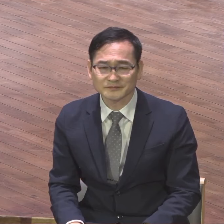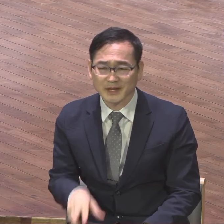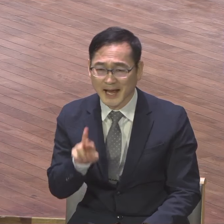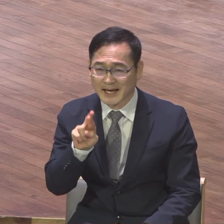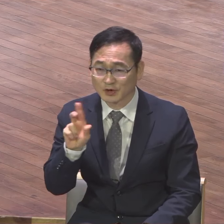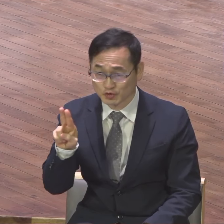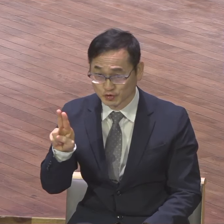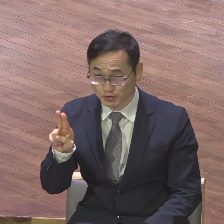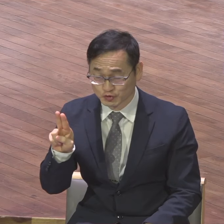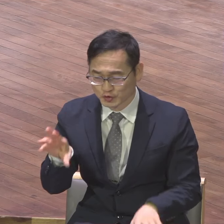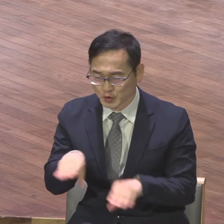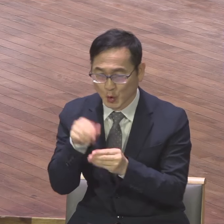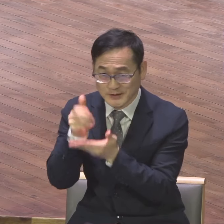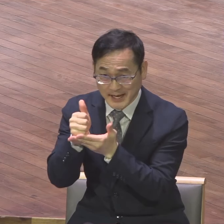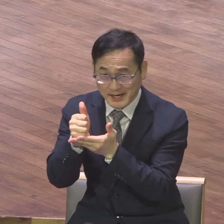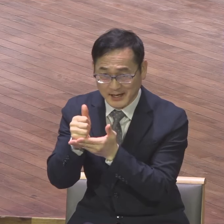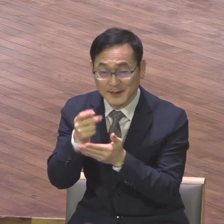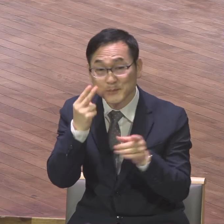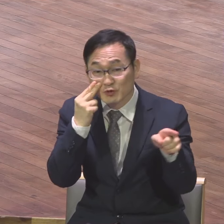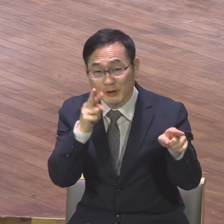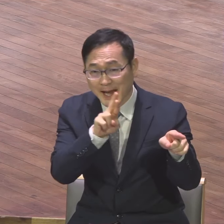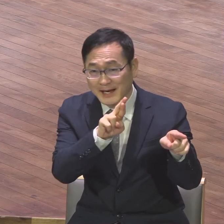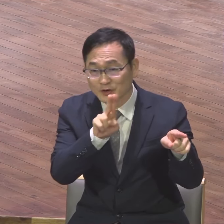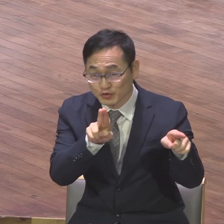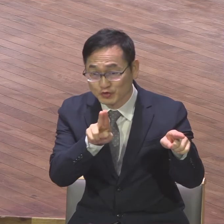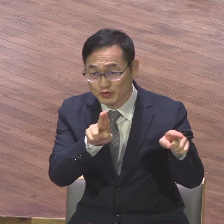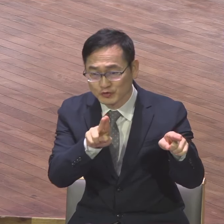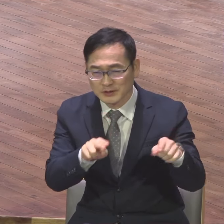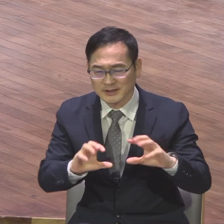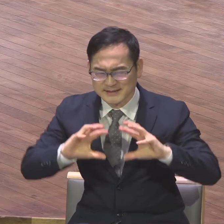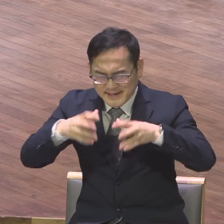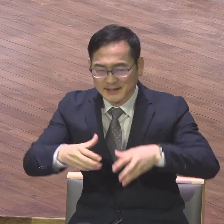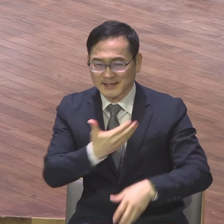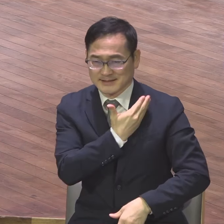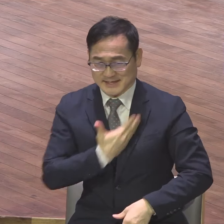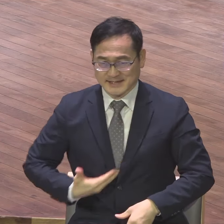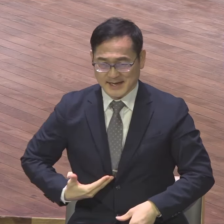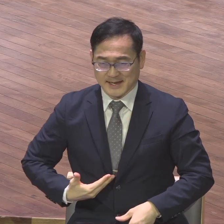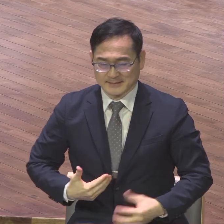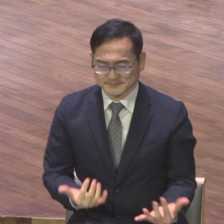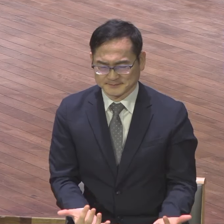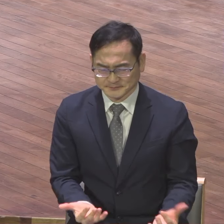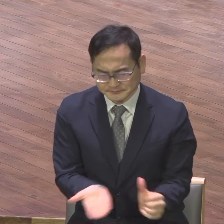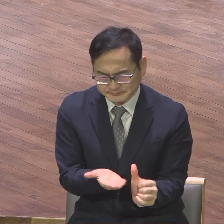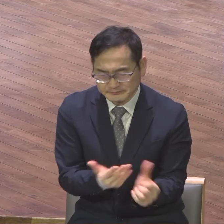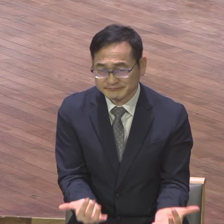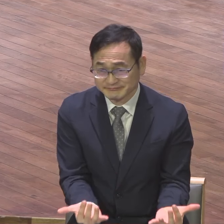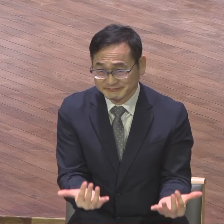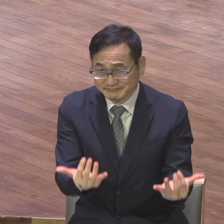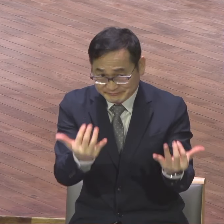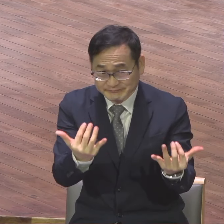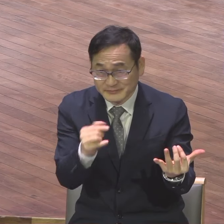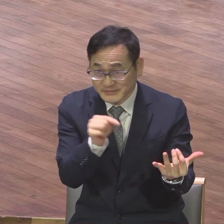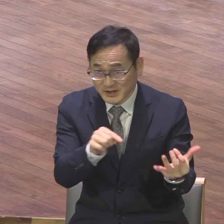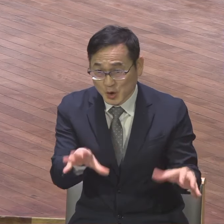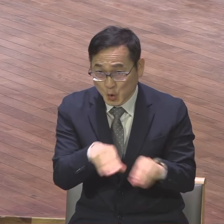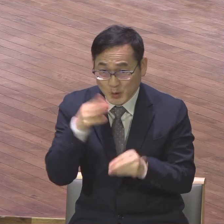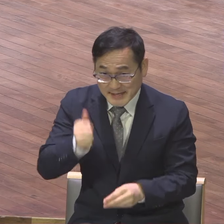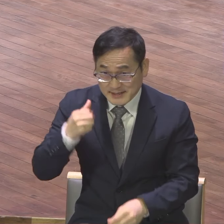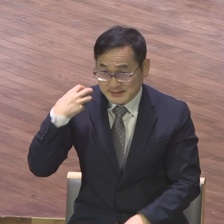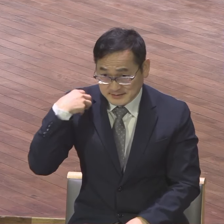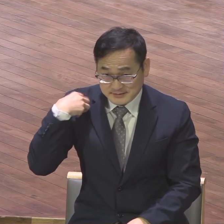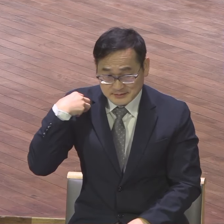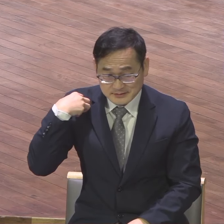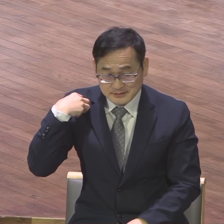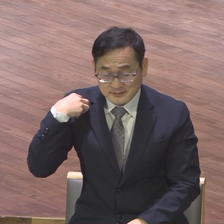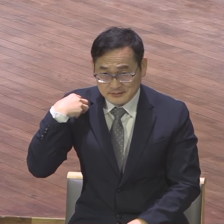총장으로서 지금 미국에 있는 알류 총장 전 세계 제자를 세워서 그렇게 나가는 그 총장 직분은 확실하게